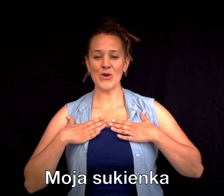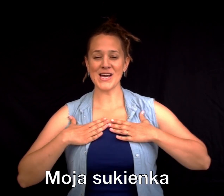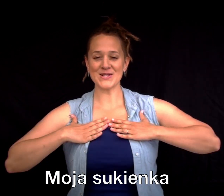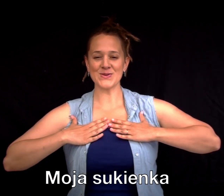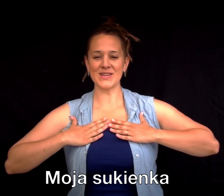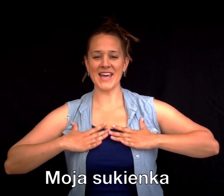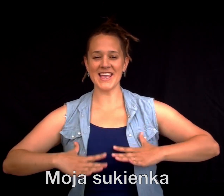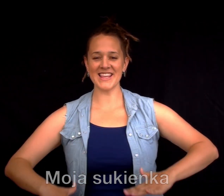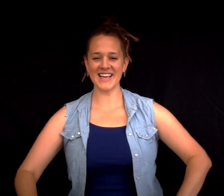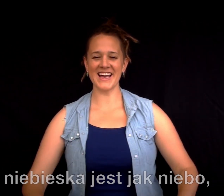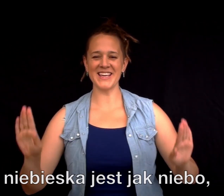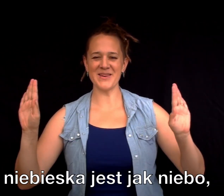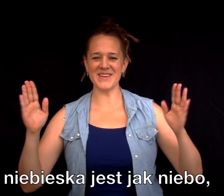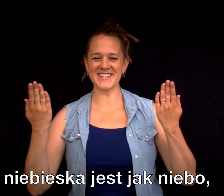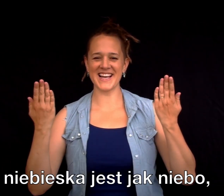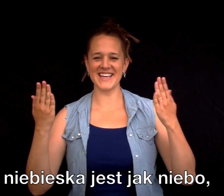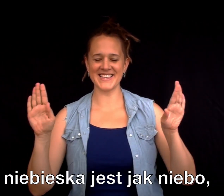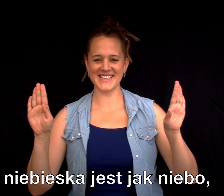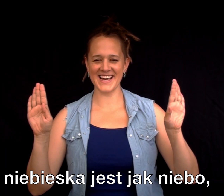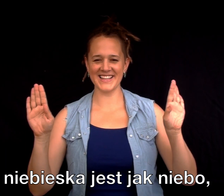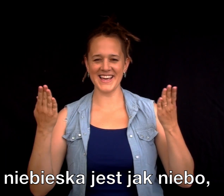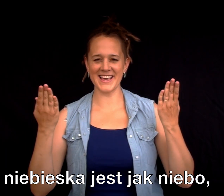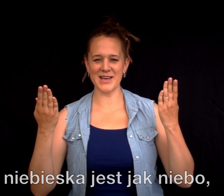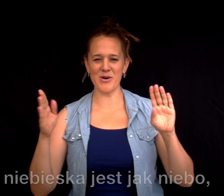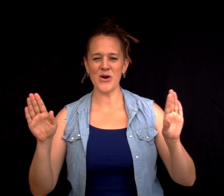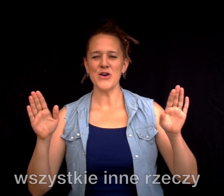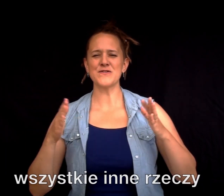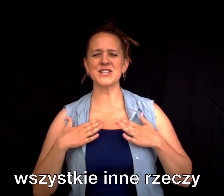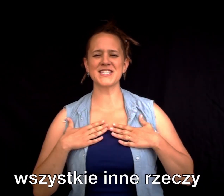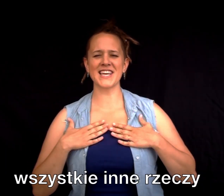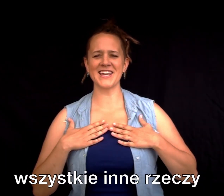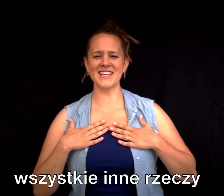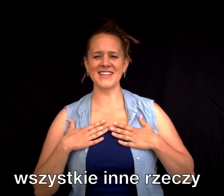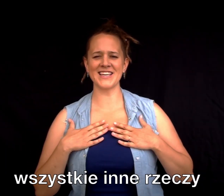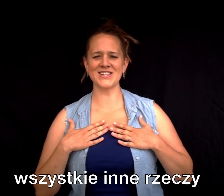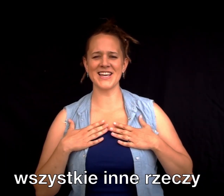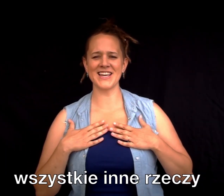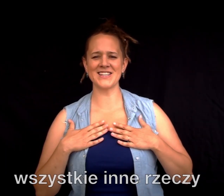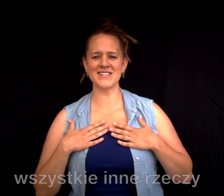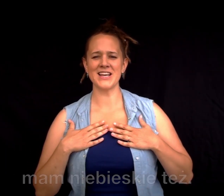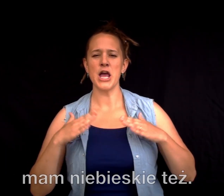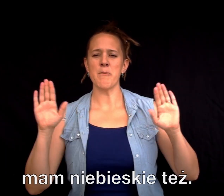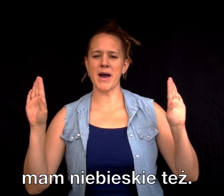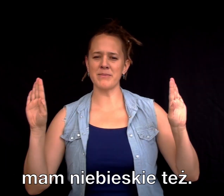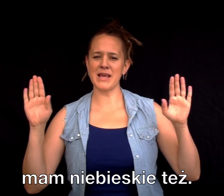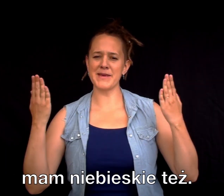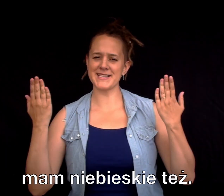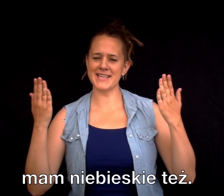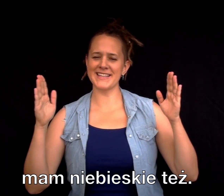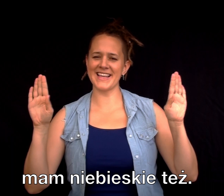Moja sukienka niebieska jest jak niebo, wszystkie inne rzeczy mam niebieskie